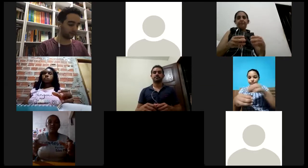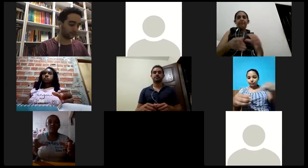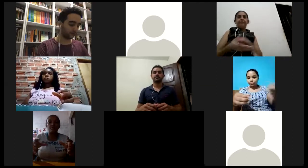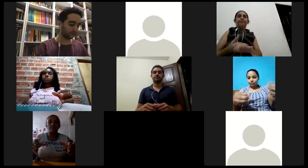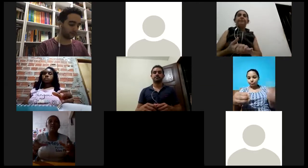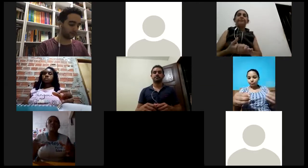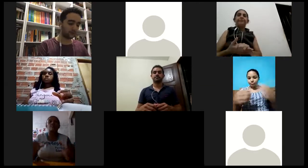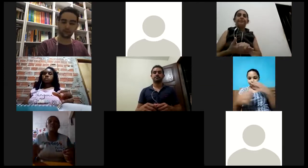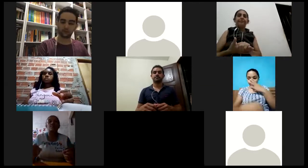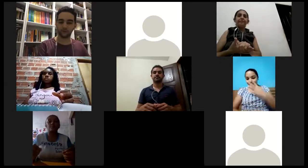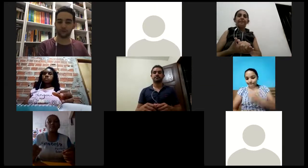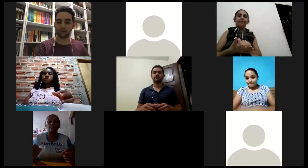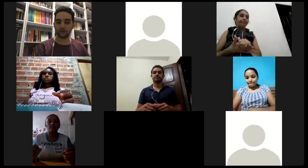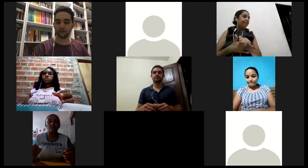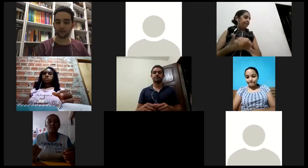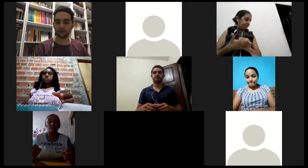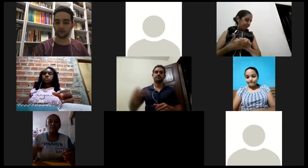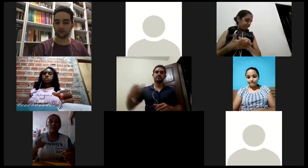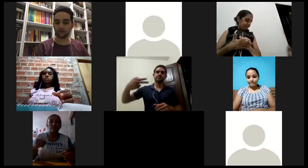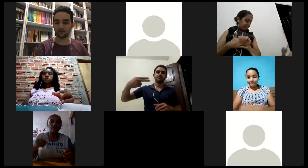Isso. Tesoura,